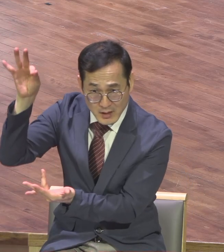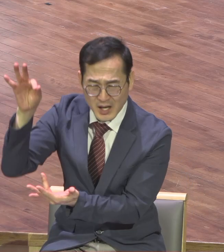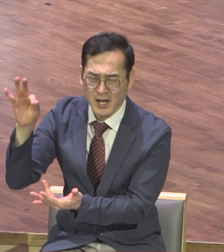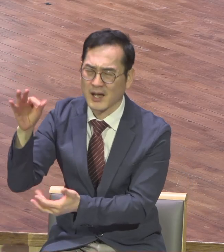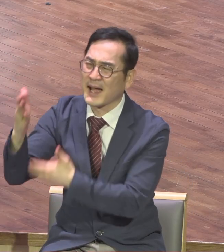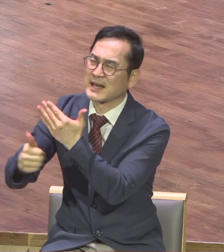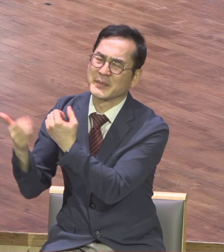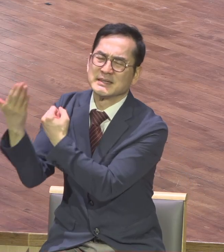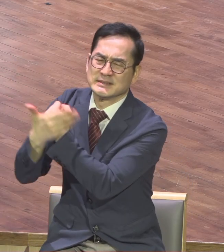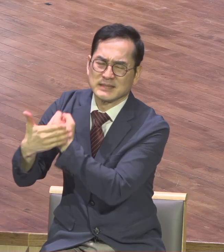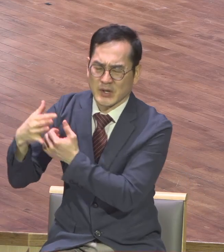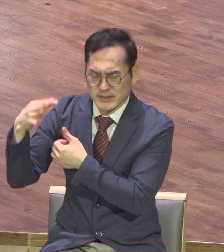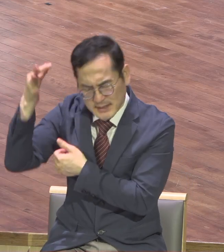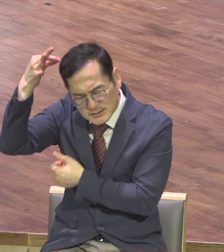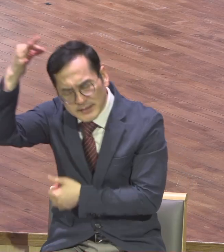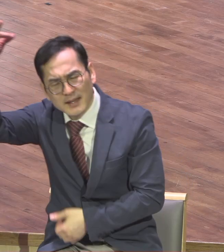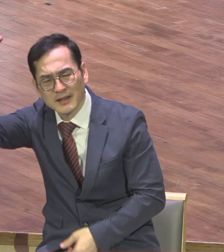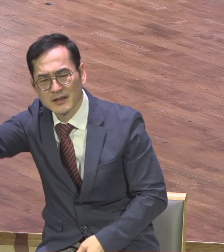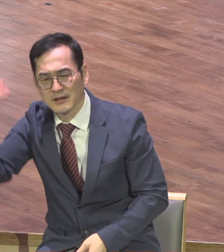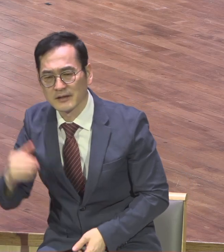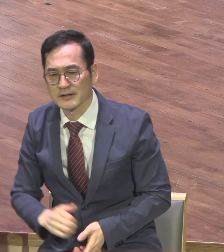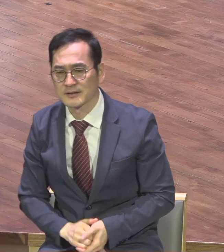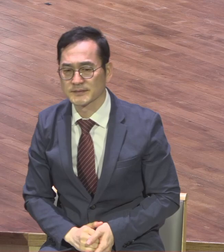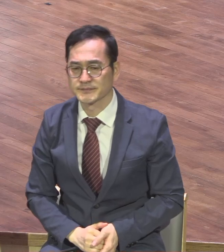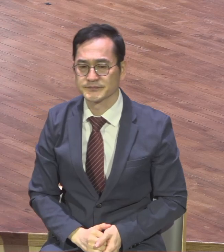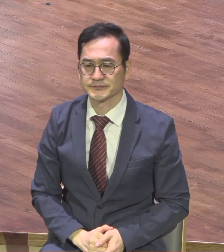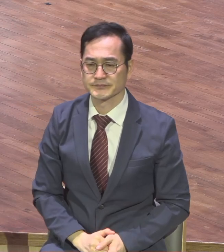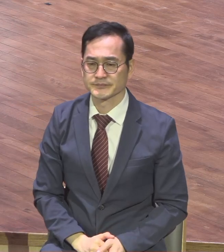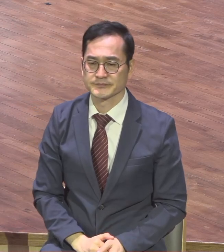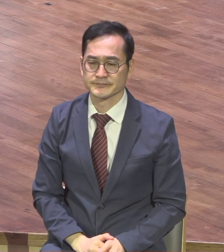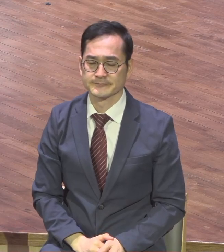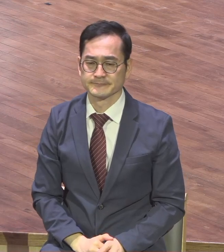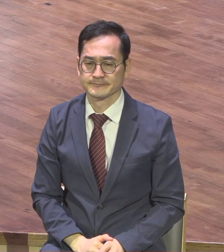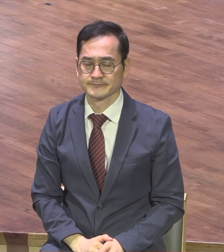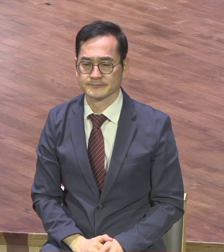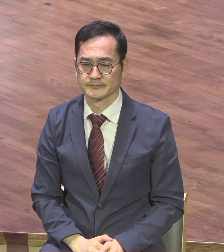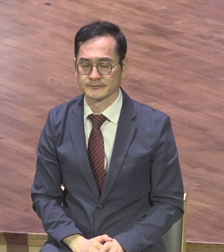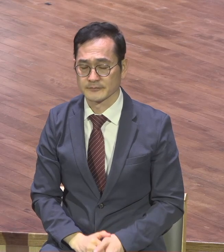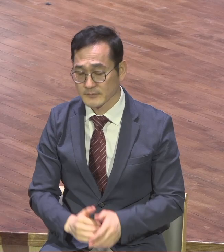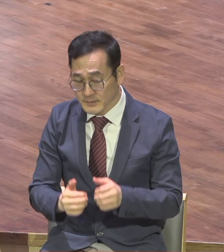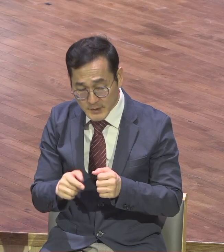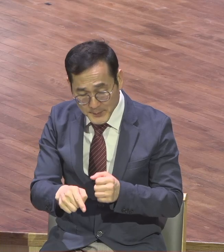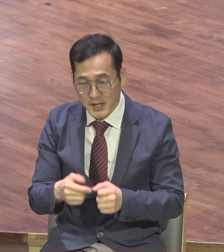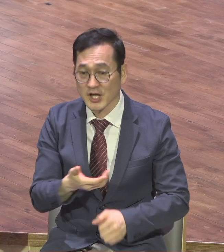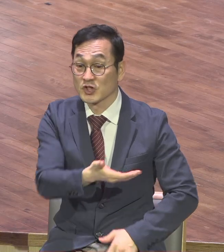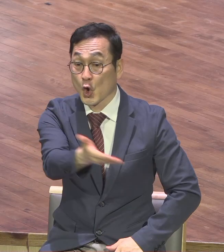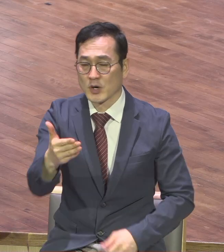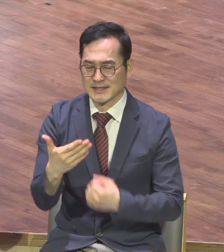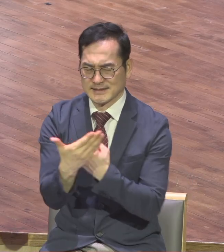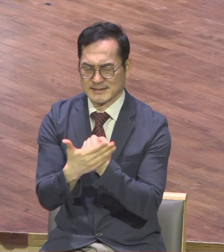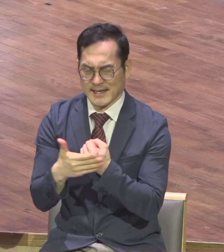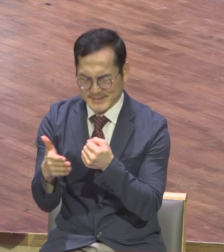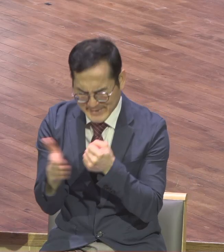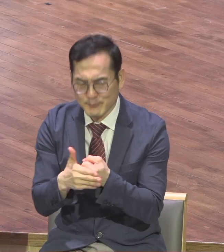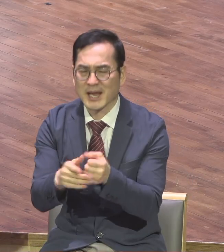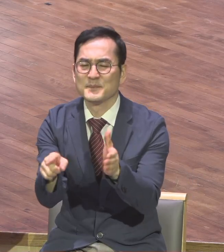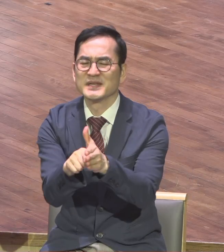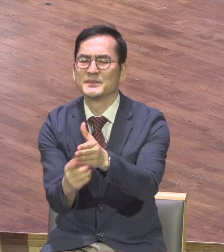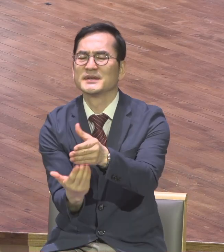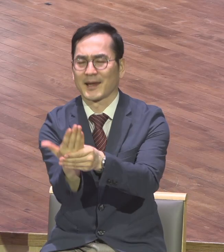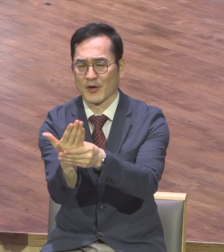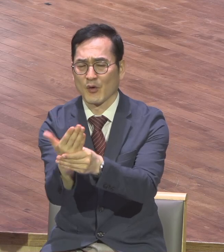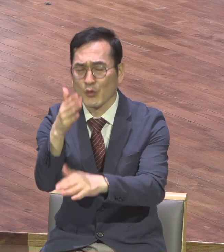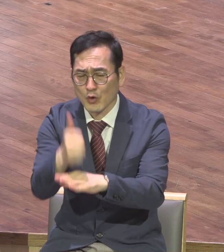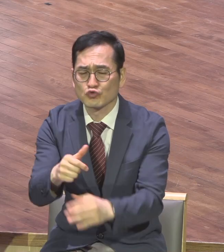전적인 하나님의 은혜로 주어졌다. 그래서 너희는 그 은혜에 의하여 믿음으로 말미암아